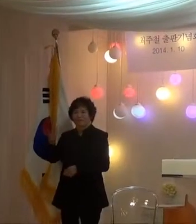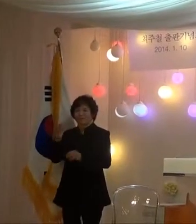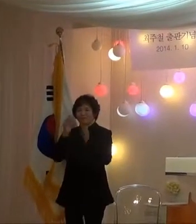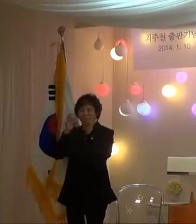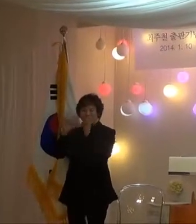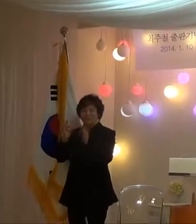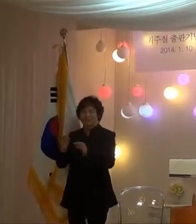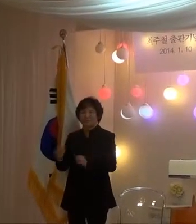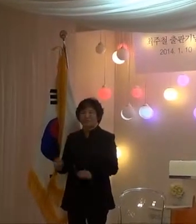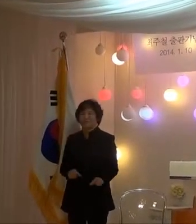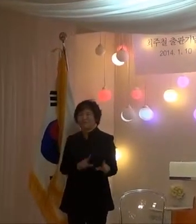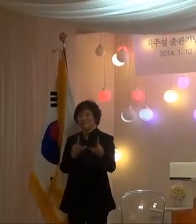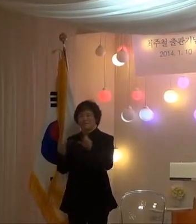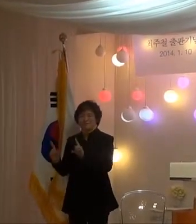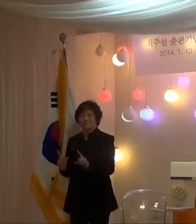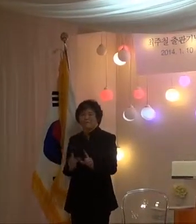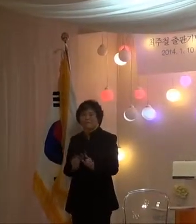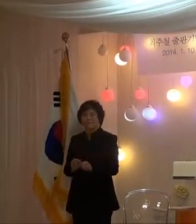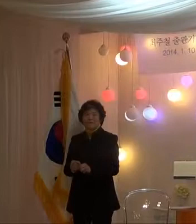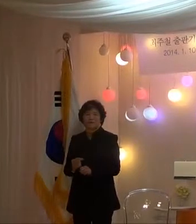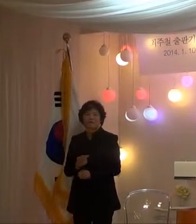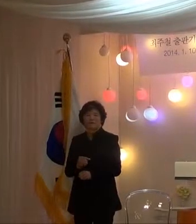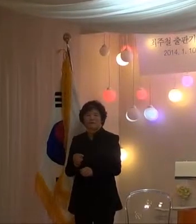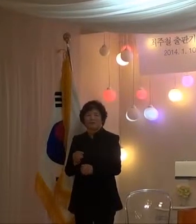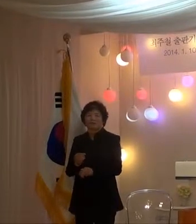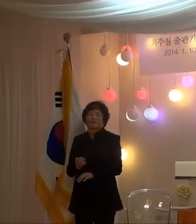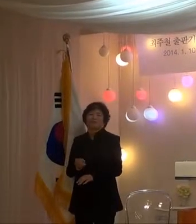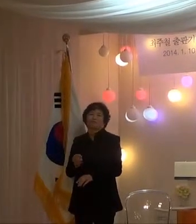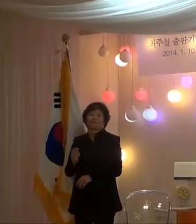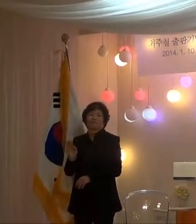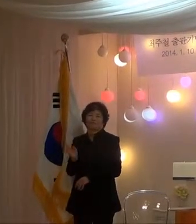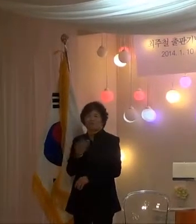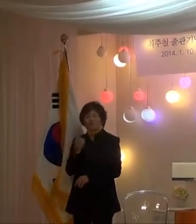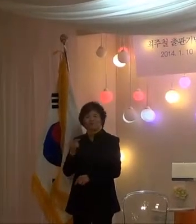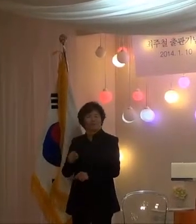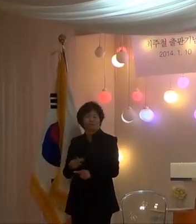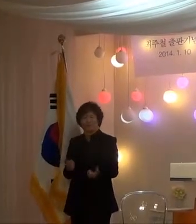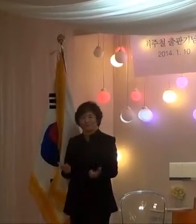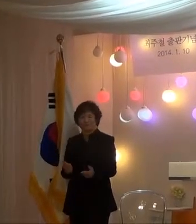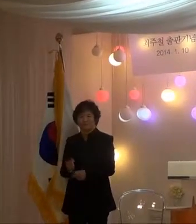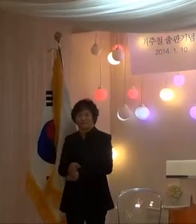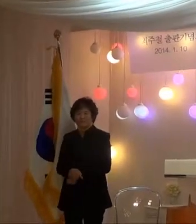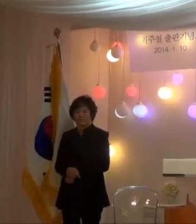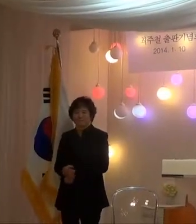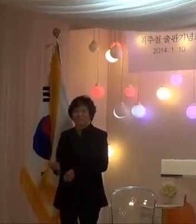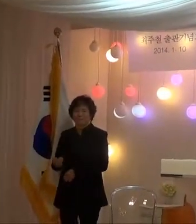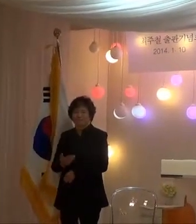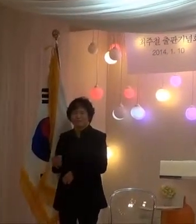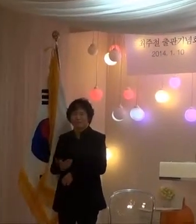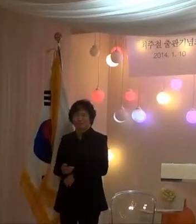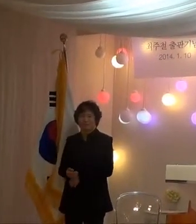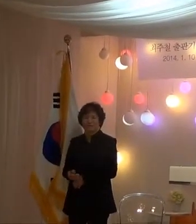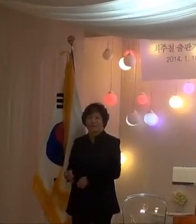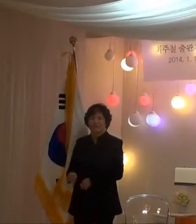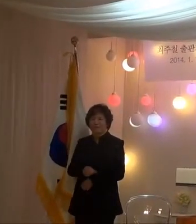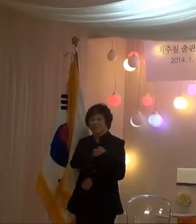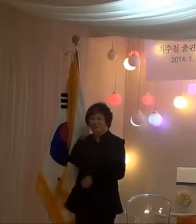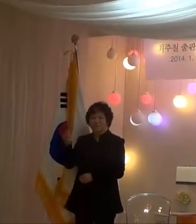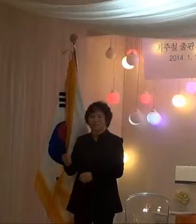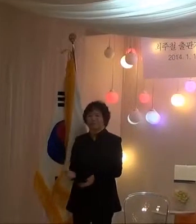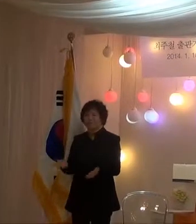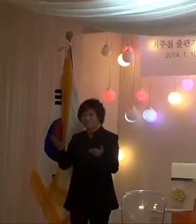돌아보니까 세상이 내 의도대로 되는 것도 아니고 남에게 상처 주는 게 얼마나 아픈 건가 또 세월이 지나면